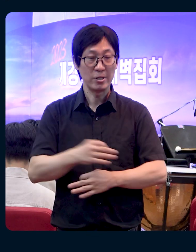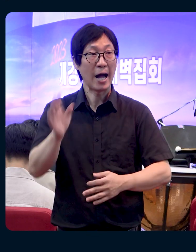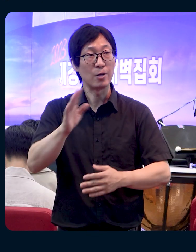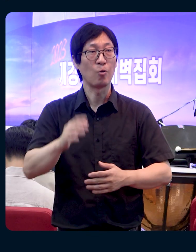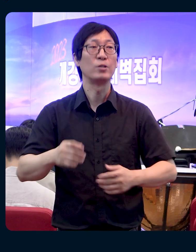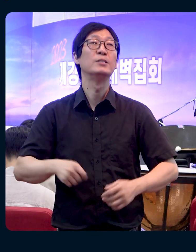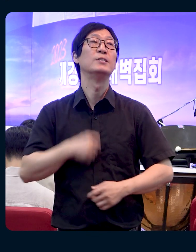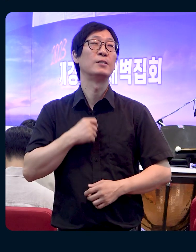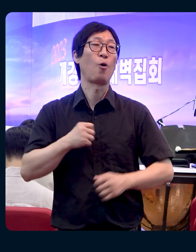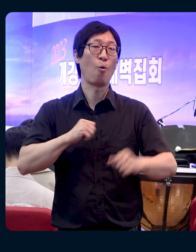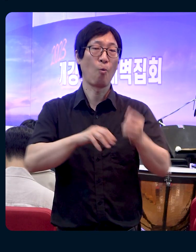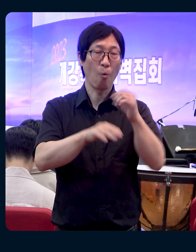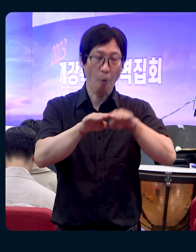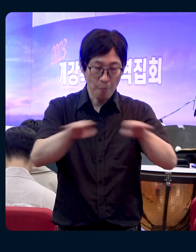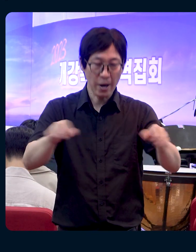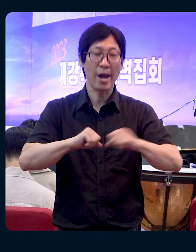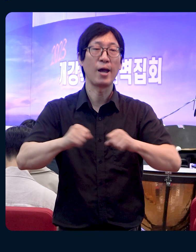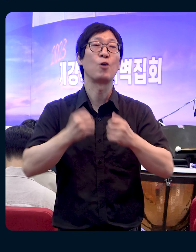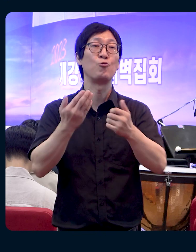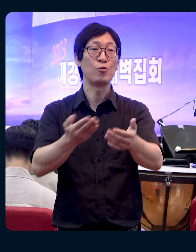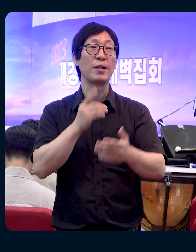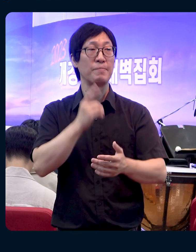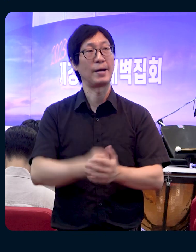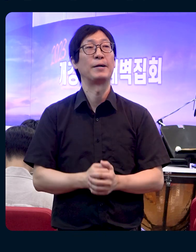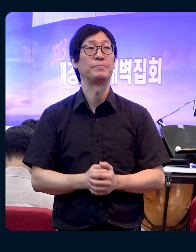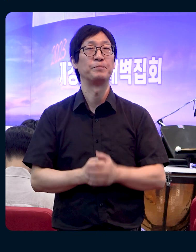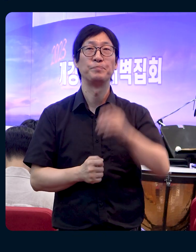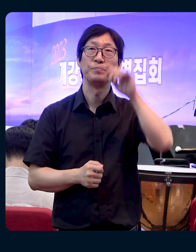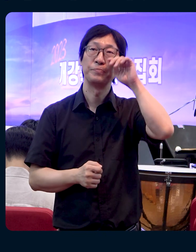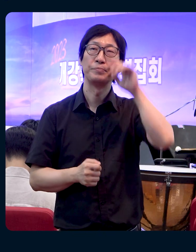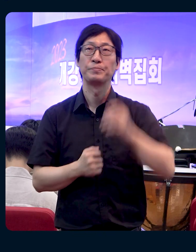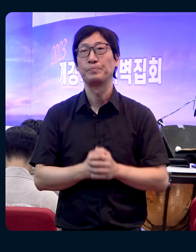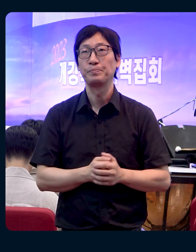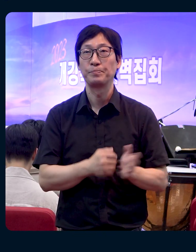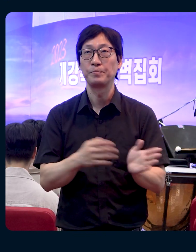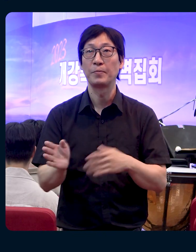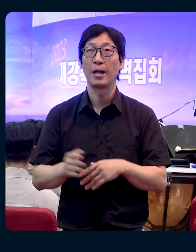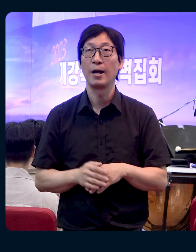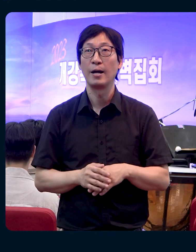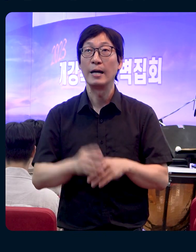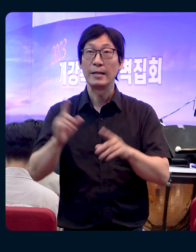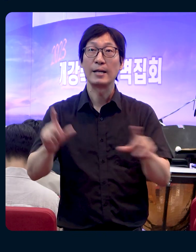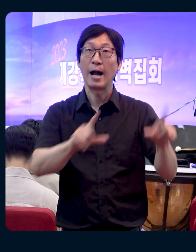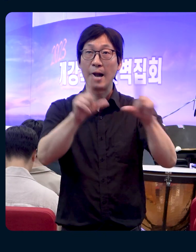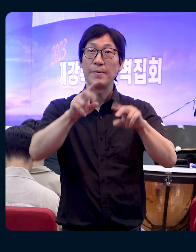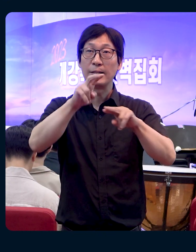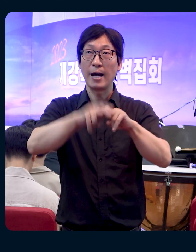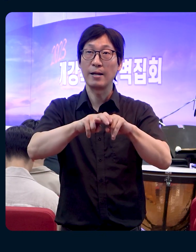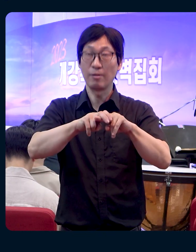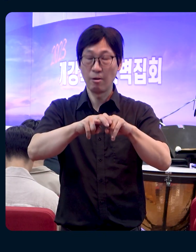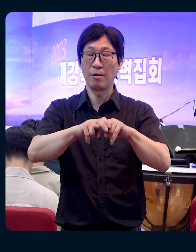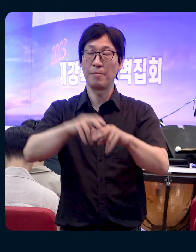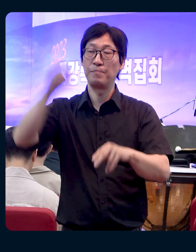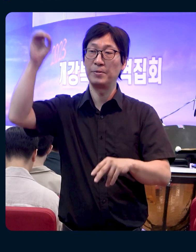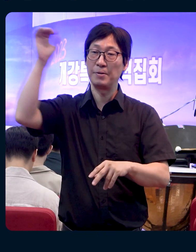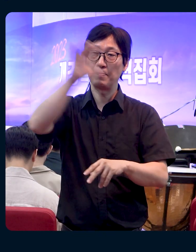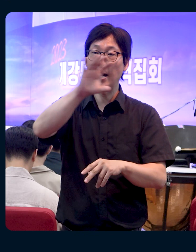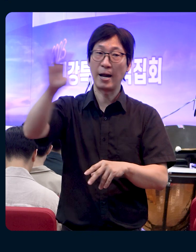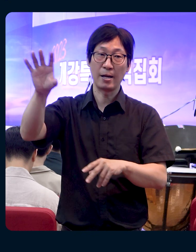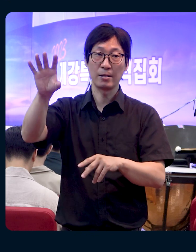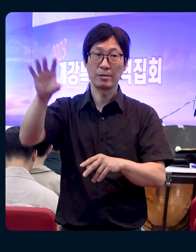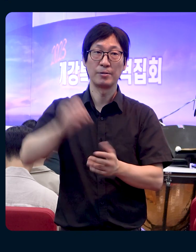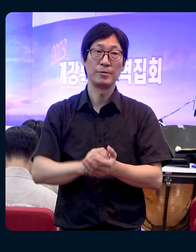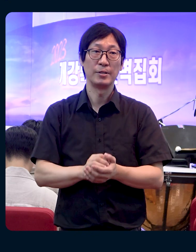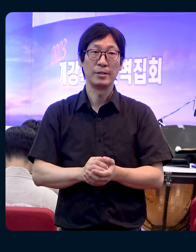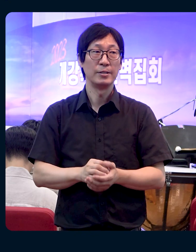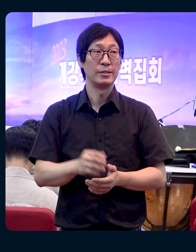진실되다. 참된 그리스도인 스케치 5번째, 생업의 현장에서 빛을 발하라. 이게 얼마나 중요한지는